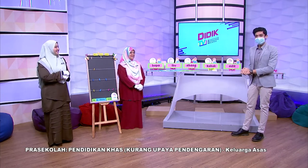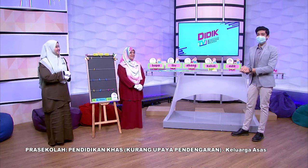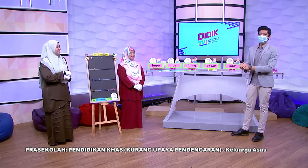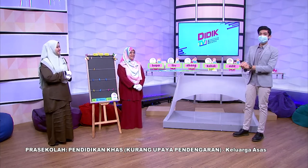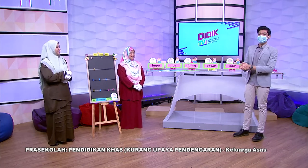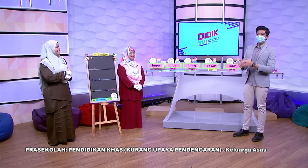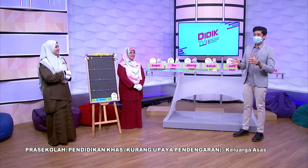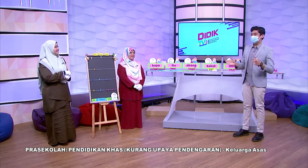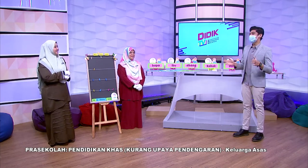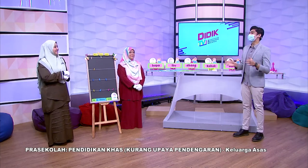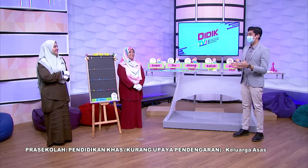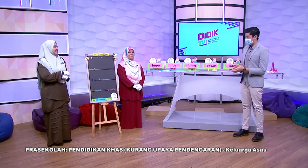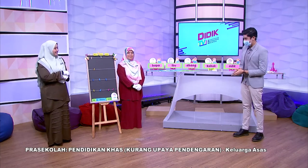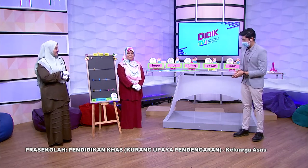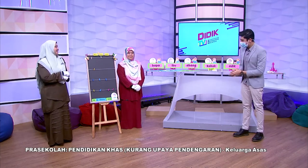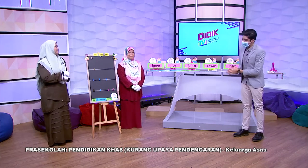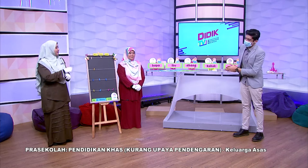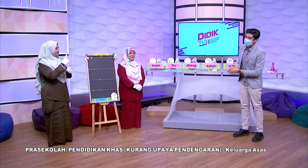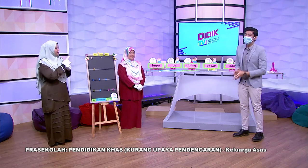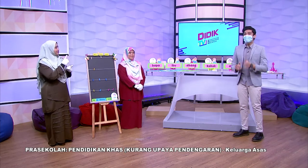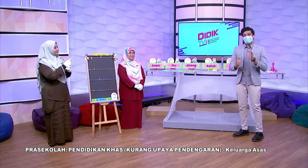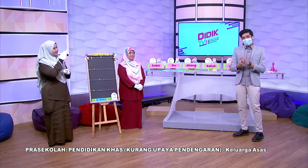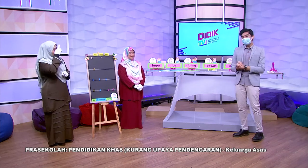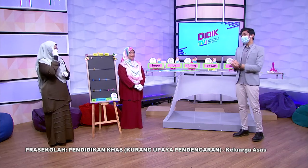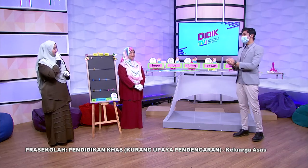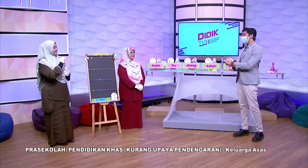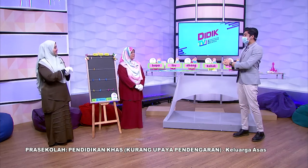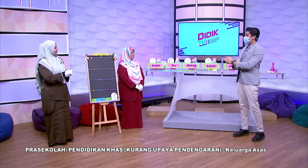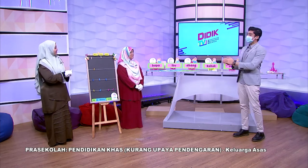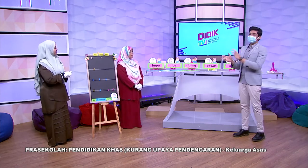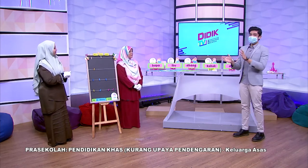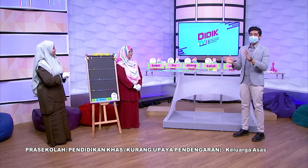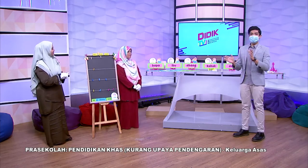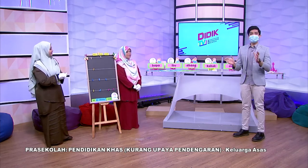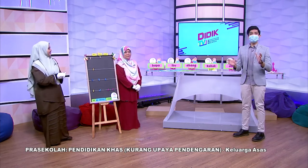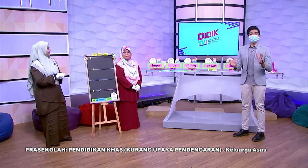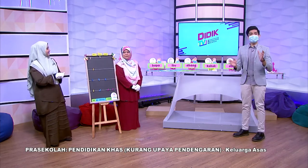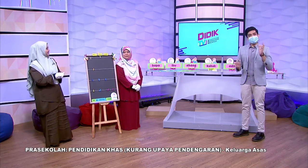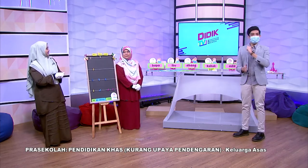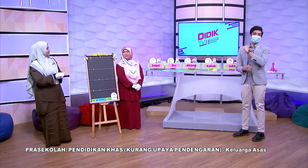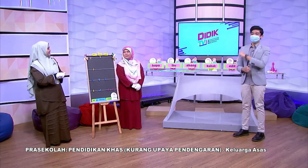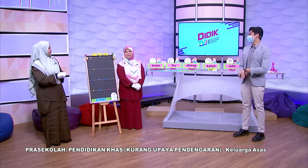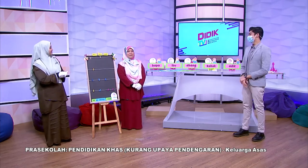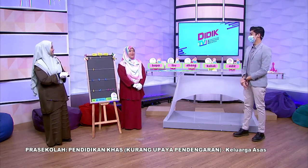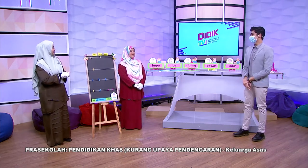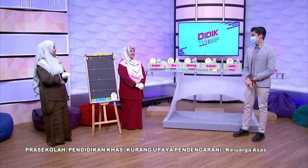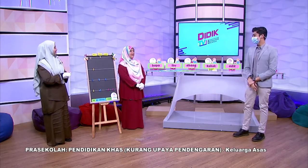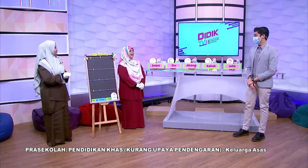kita kiri simpan dalam bekas ya sepatunya betul Aceh Oke gua pakai teruskan dengan pembicaraan kita hari ini Oke